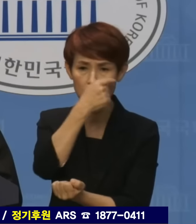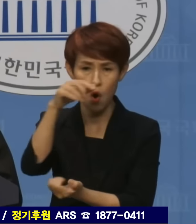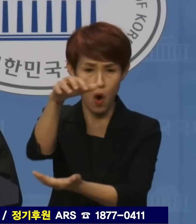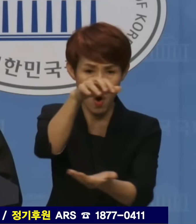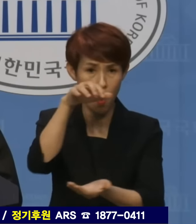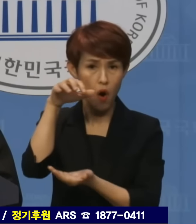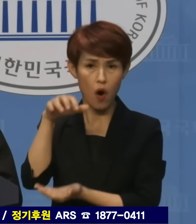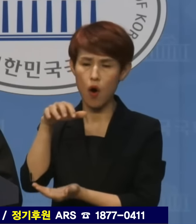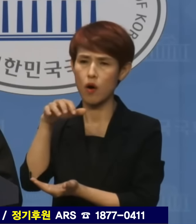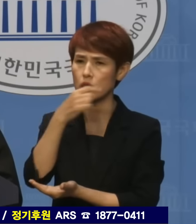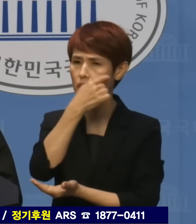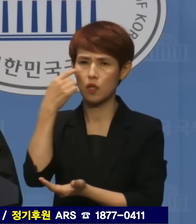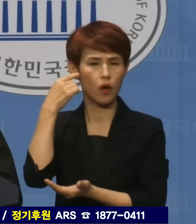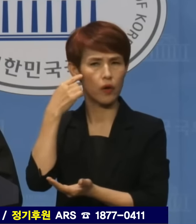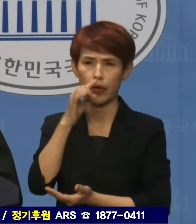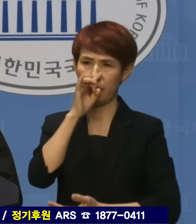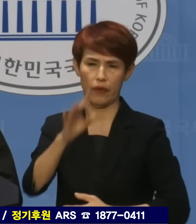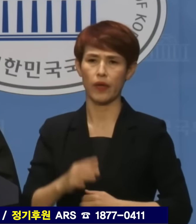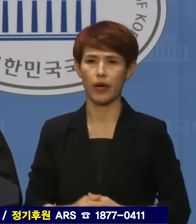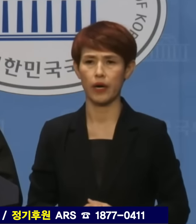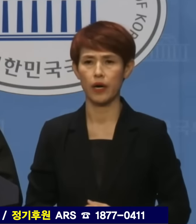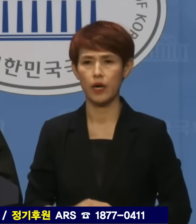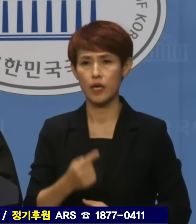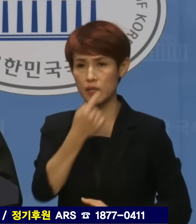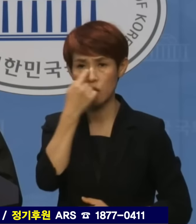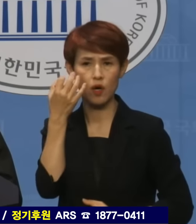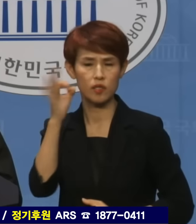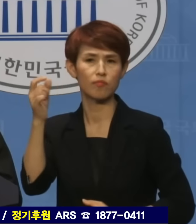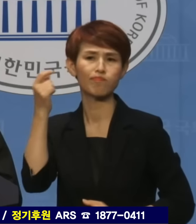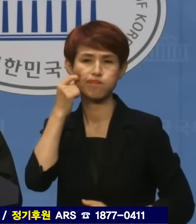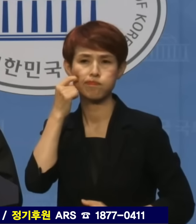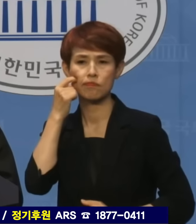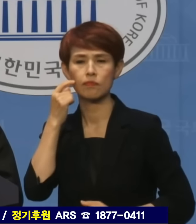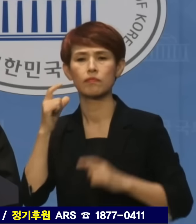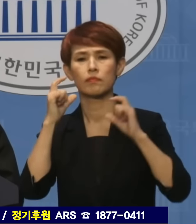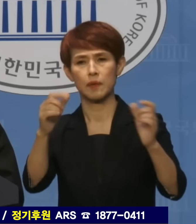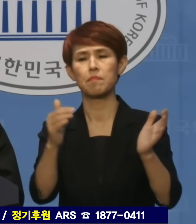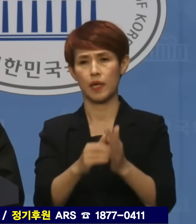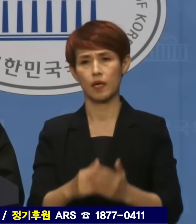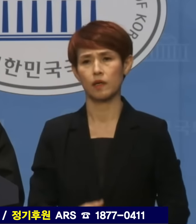수집한다고 해도 증거 능력이 인정되지 않는다고 판결했습니다.